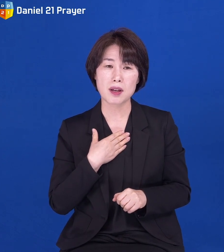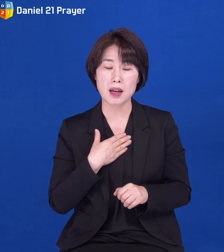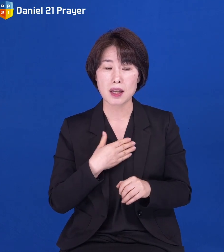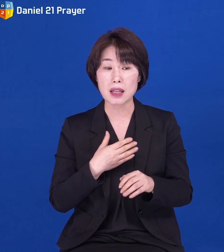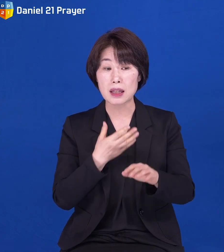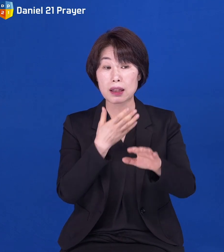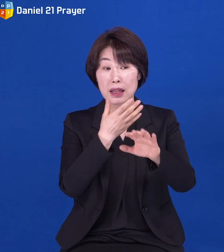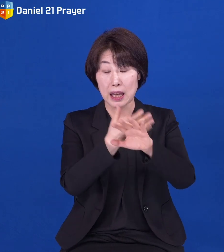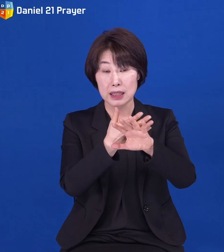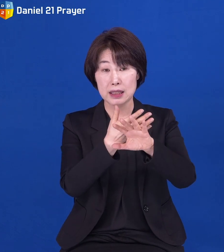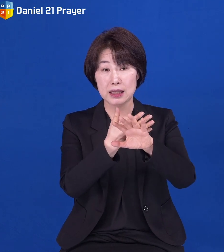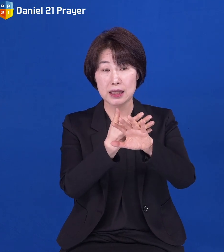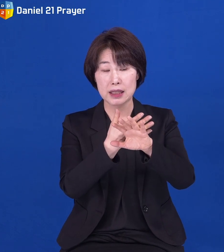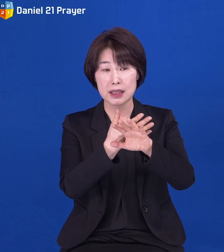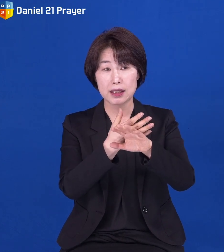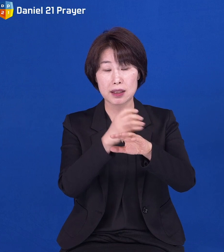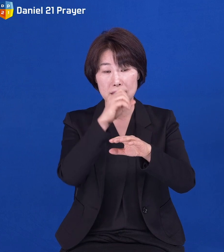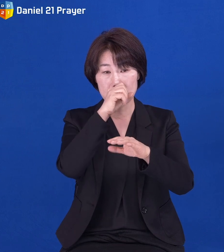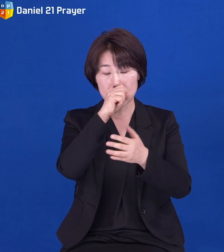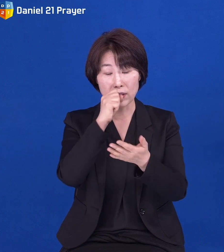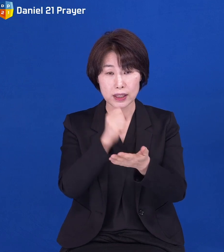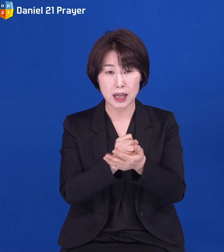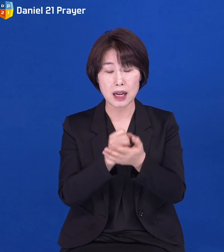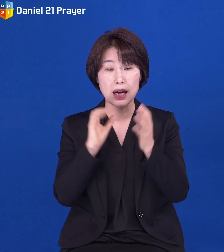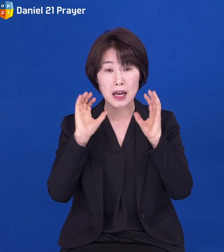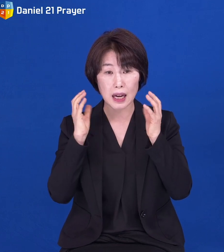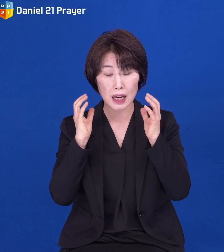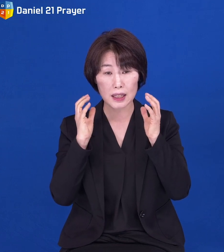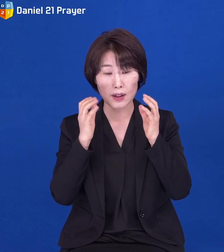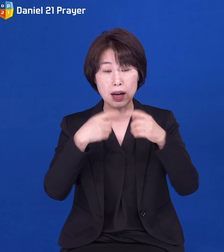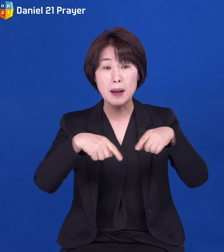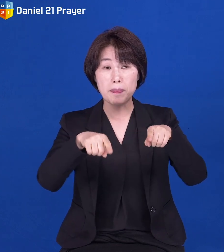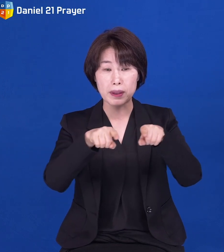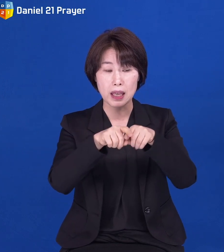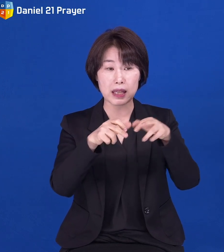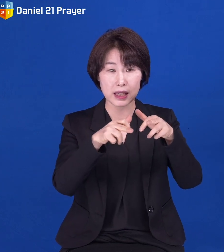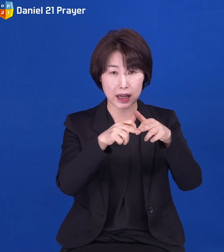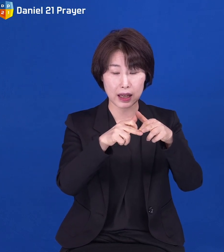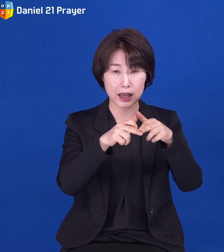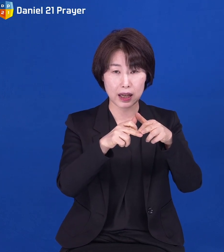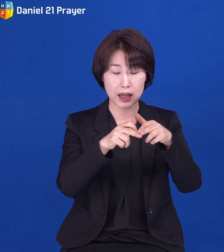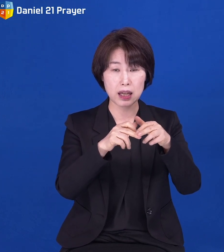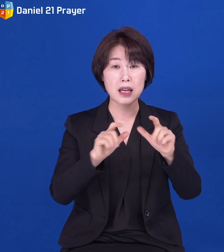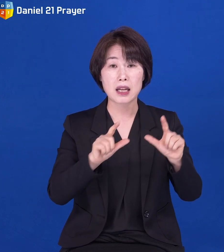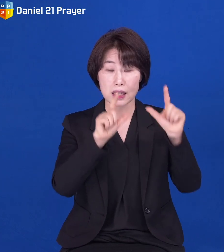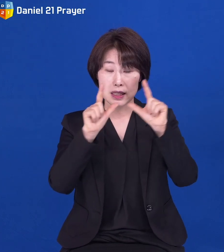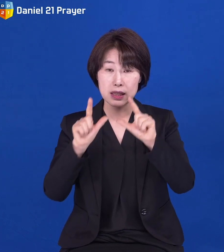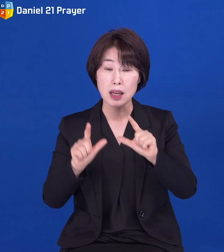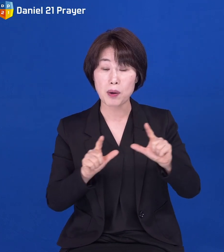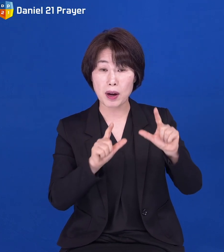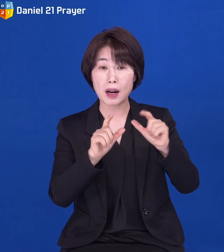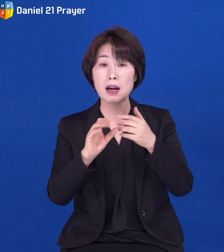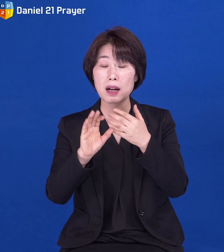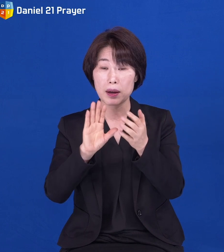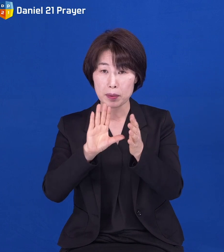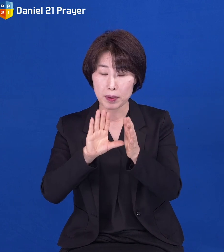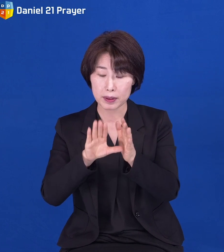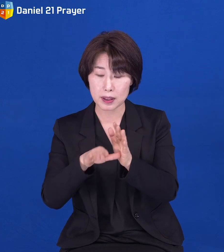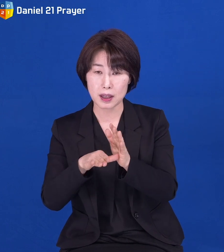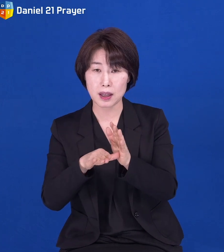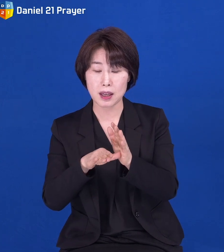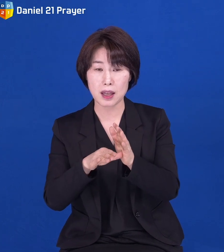같이 활동하는 게 훨씬 더 일반 아이들한테는 좋아요. 아이들을 도와줄 수 있잖아요, 누군가를. 그러니까 누구 도와주고 누군가랑